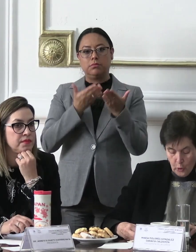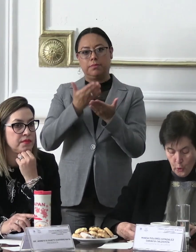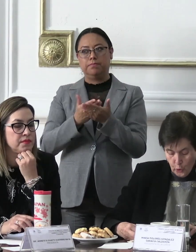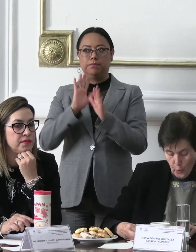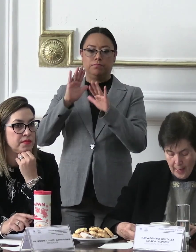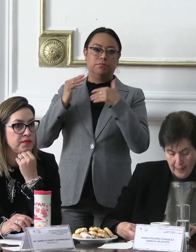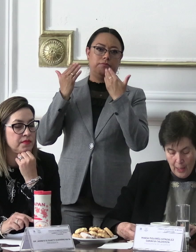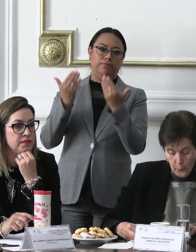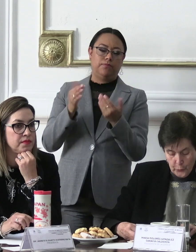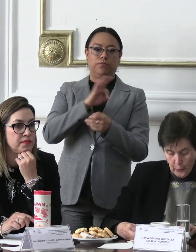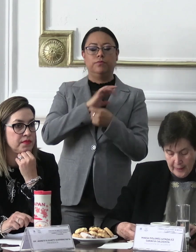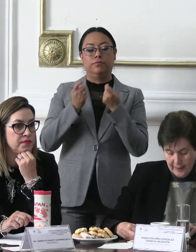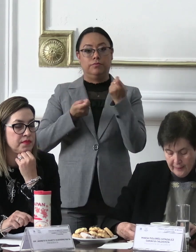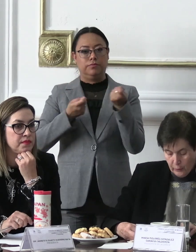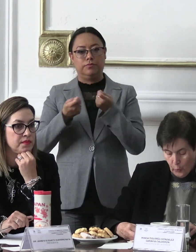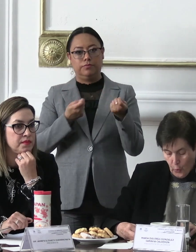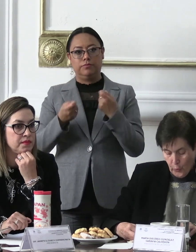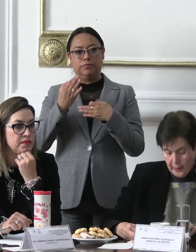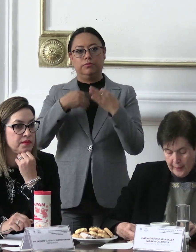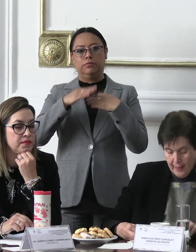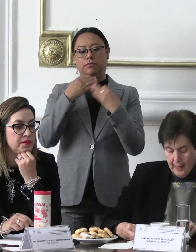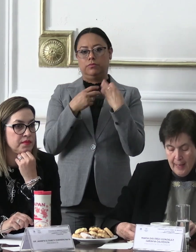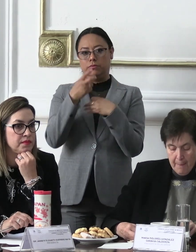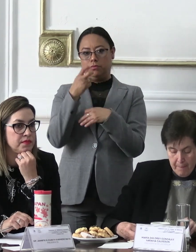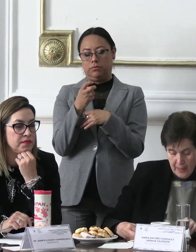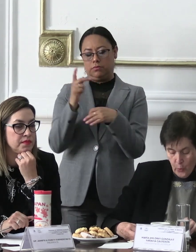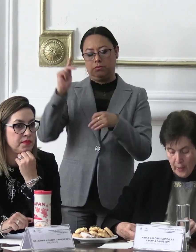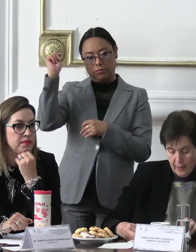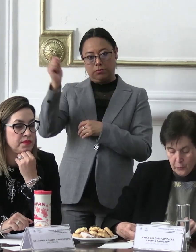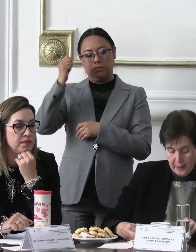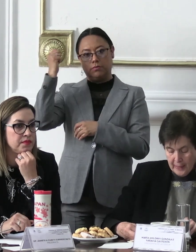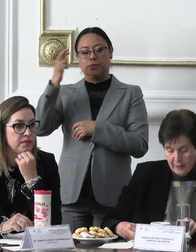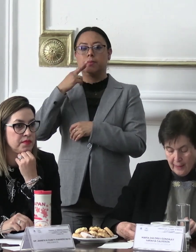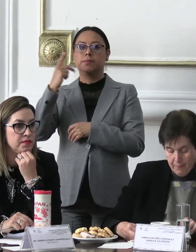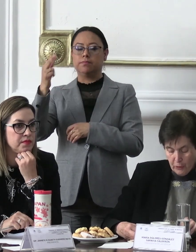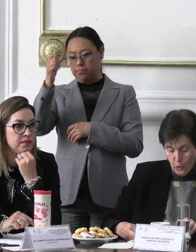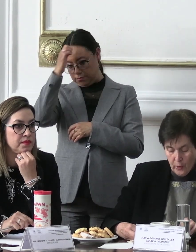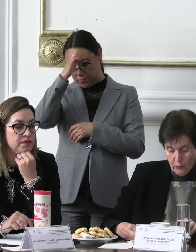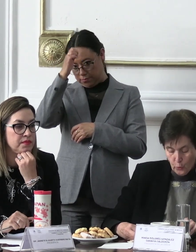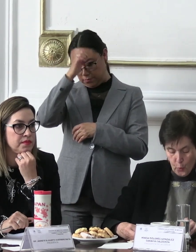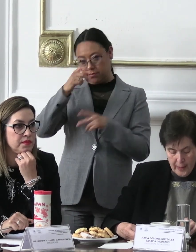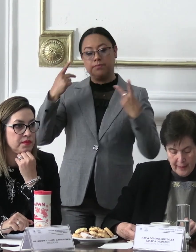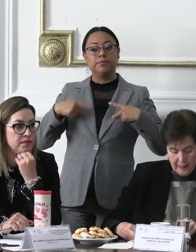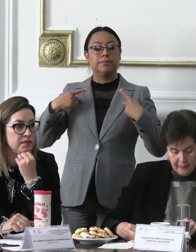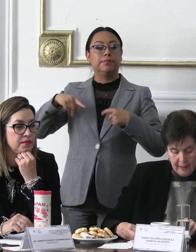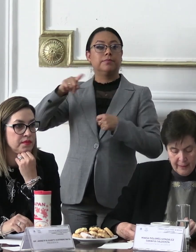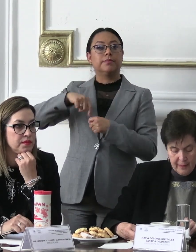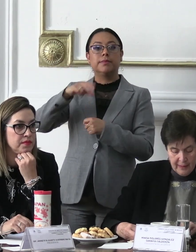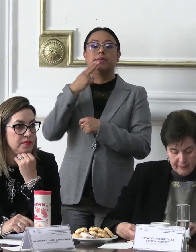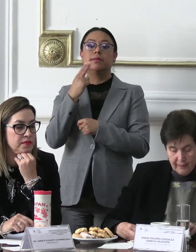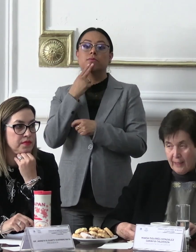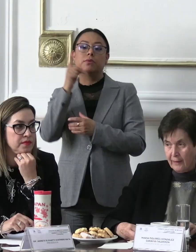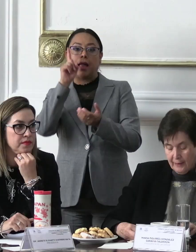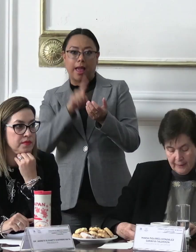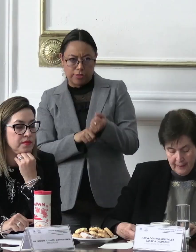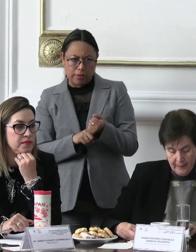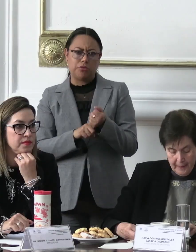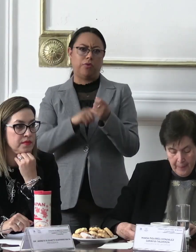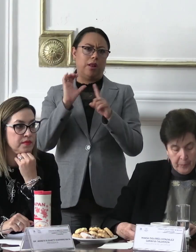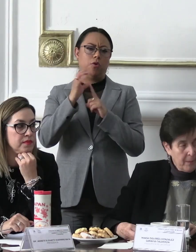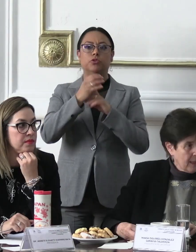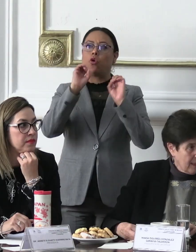externos, controlar la obsolencia tecnológica, mejorar la experiencia de personas usuarias internas y